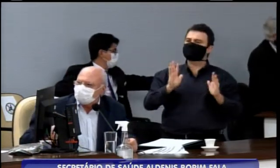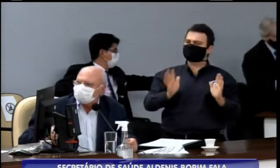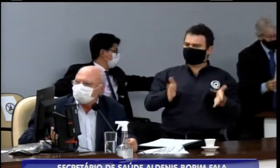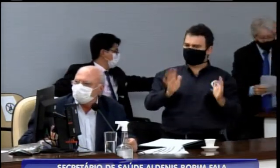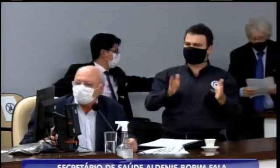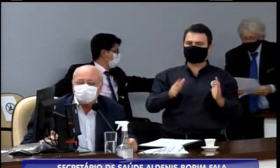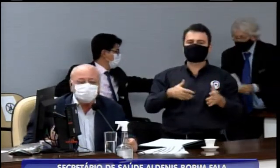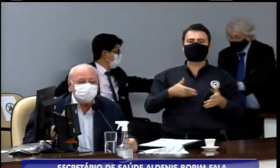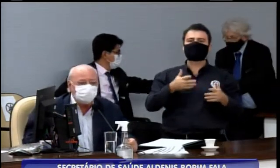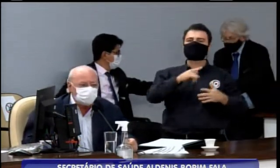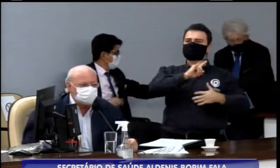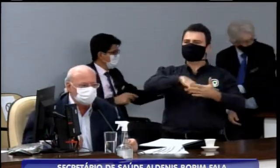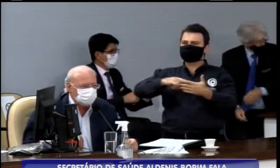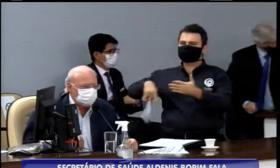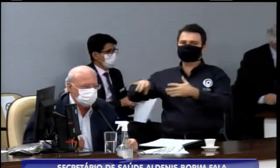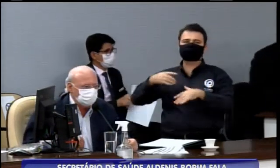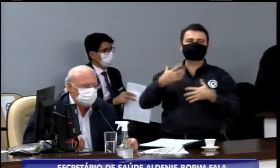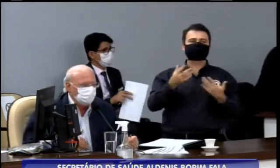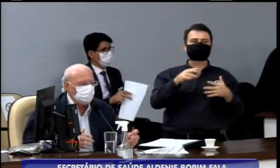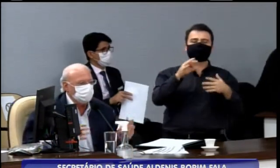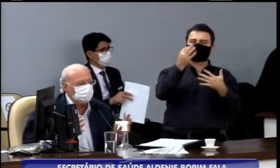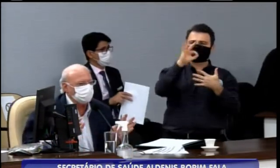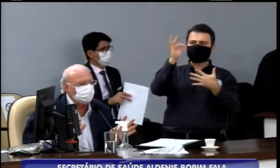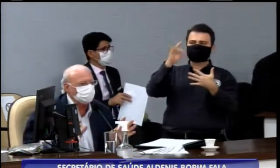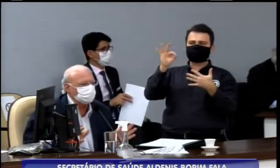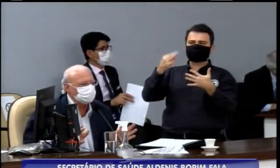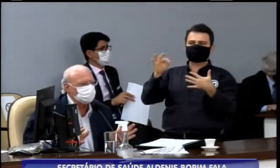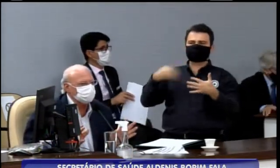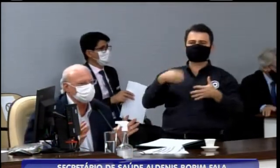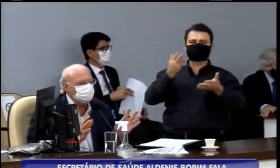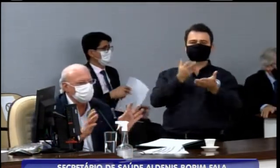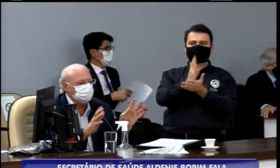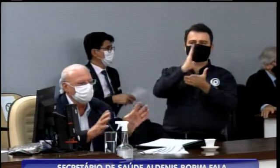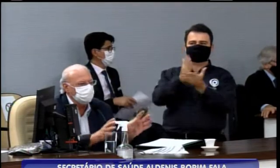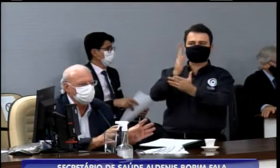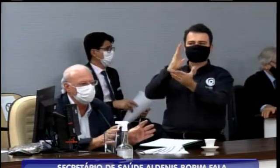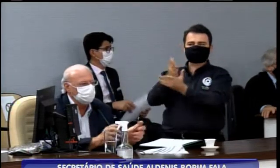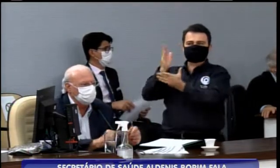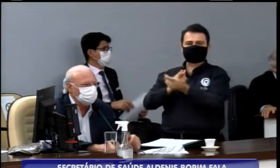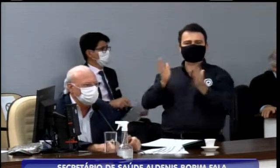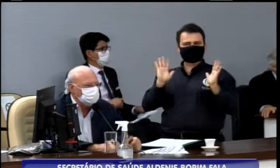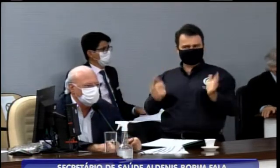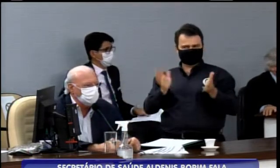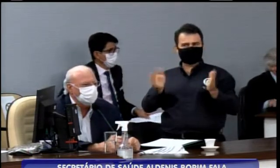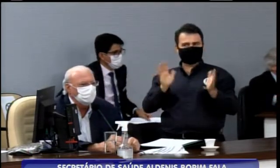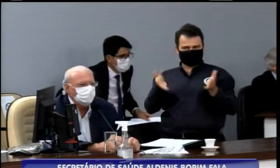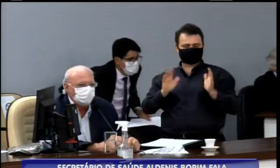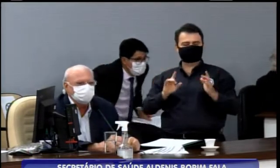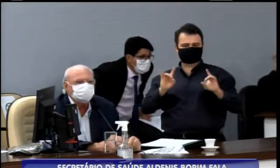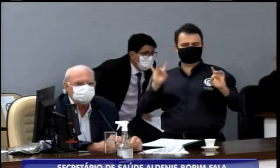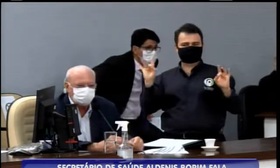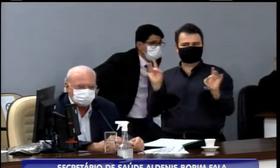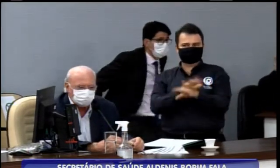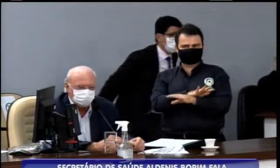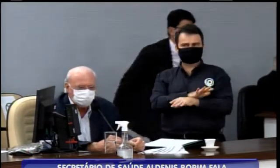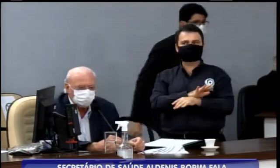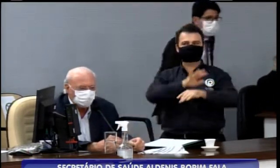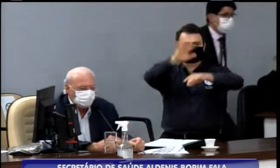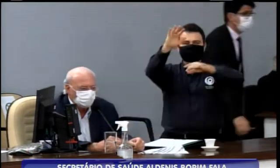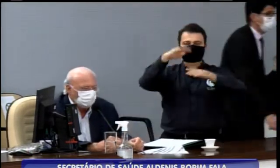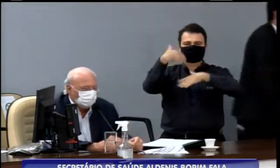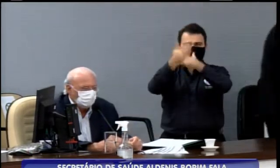toda a parte burocrática da secretaria. Ela está pronta para ser enviada para a